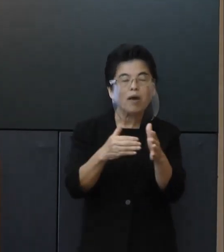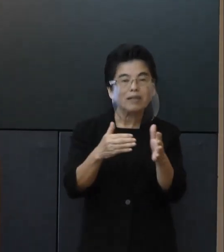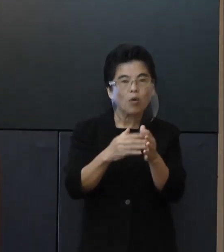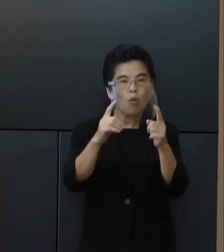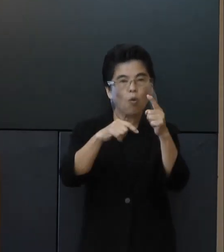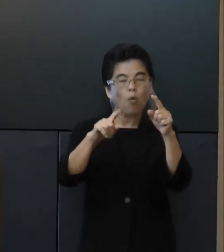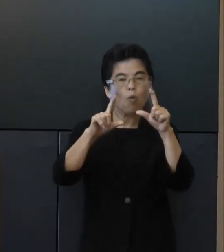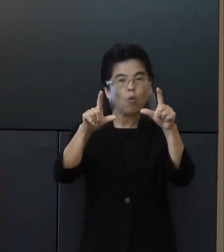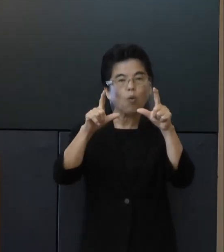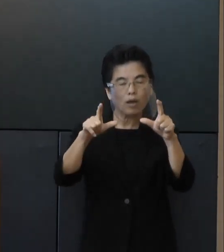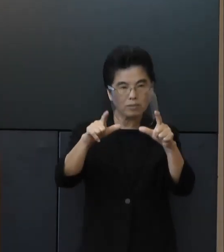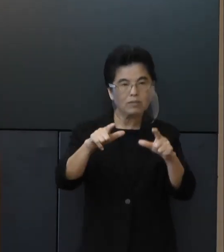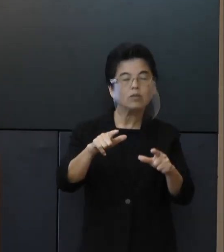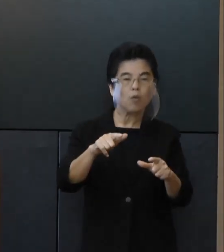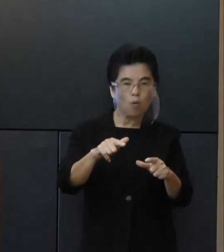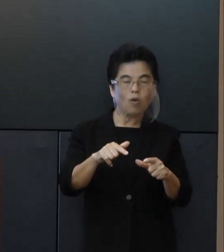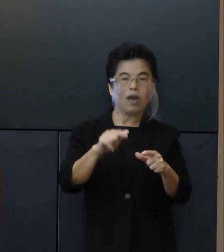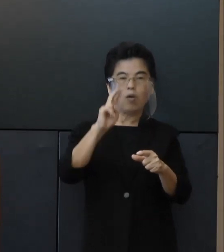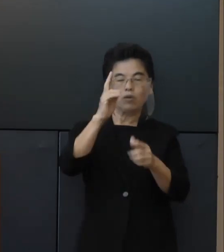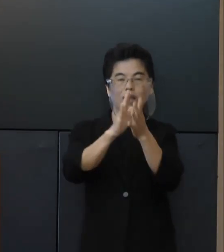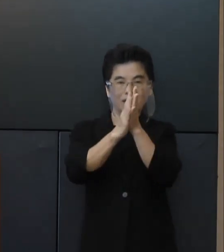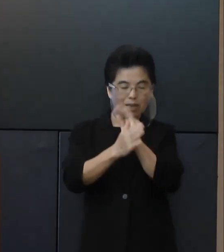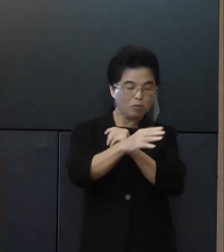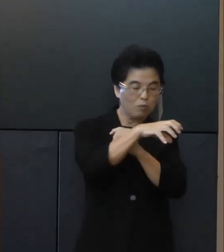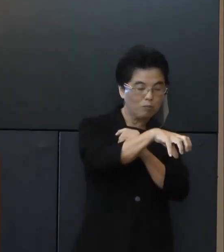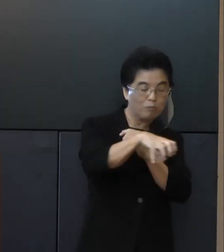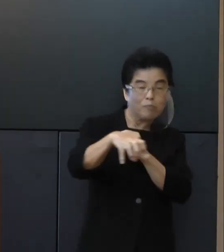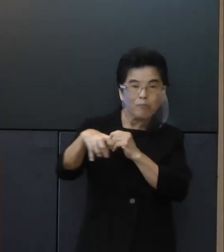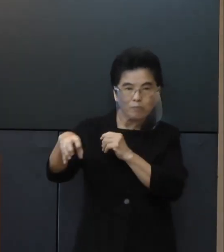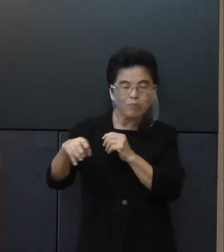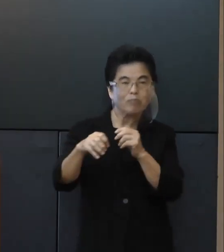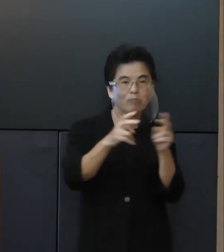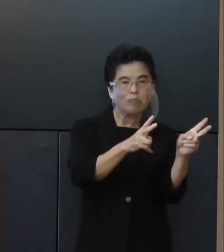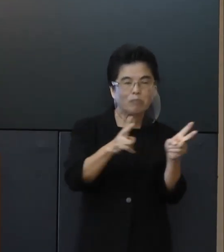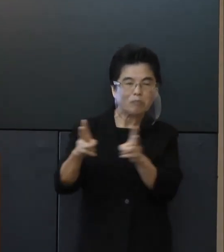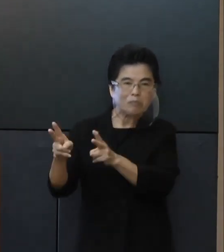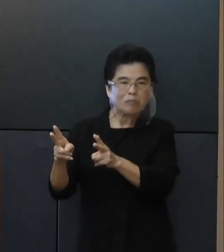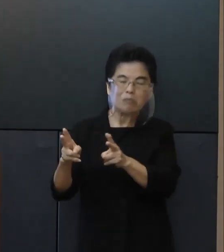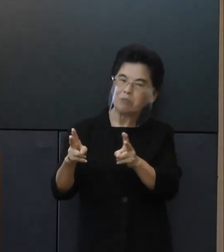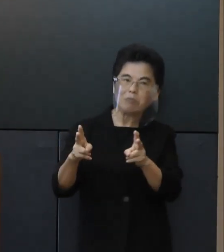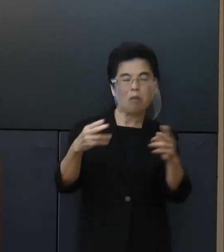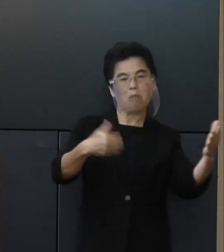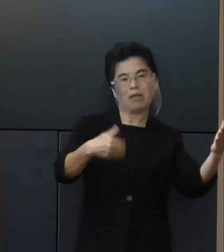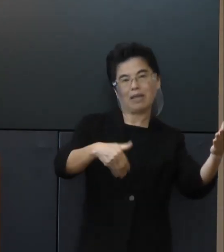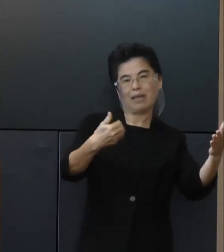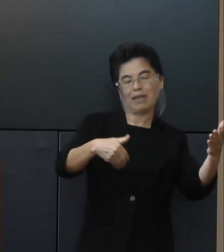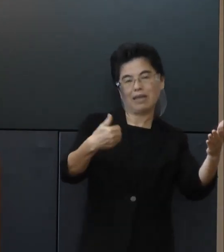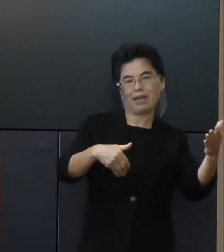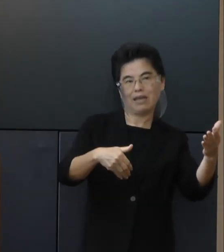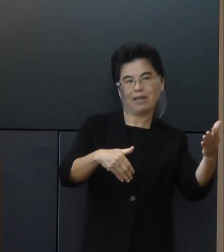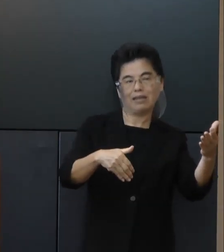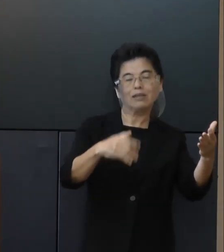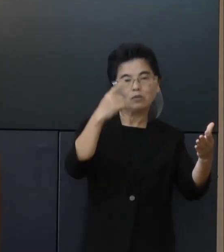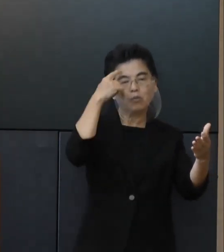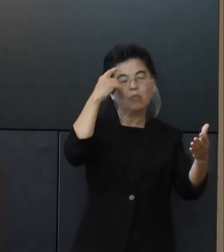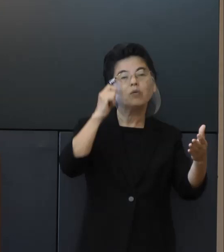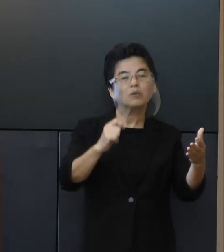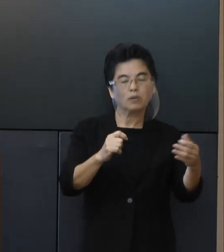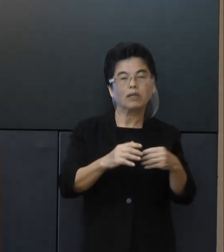ては、それぞれの部局で、その状況が整っていないということもあろうかと思います